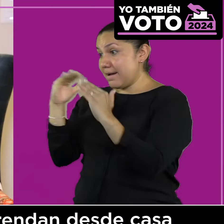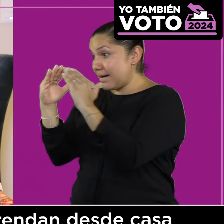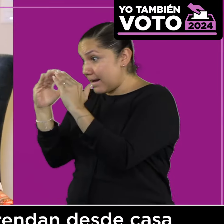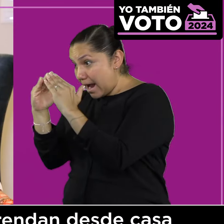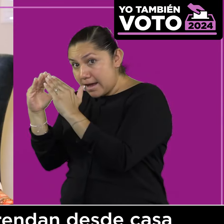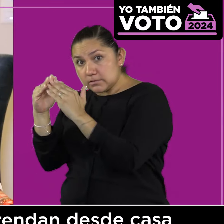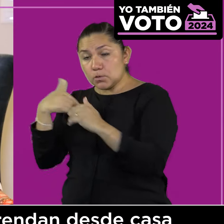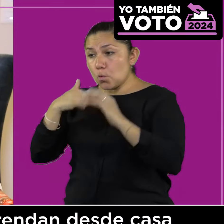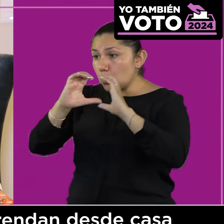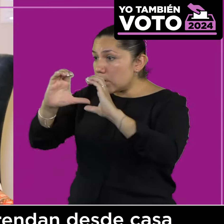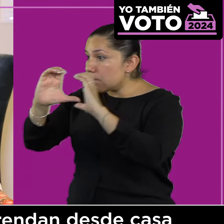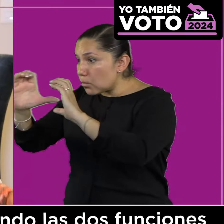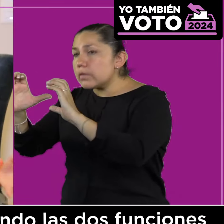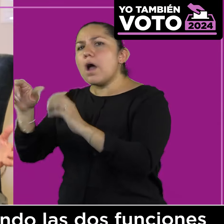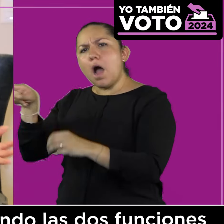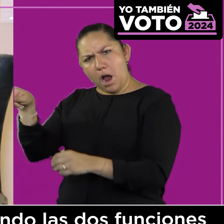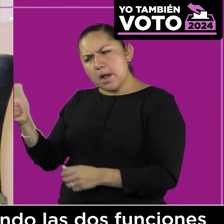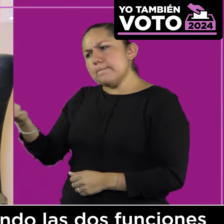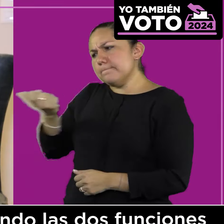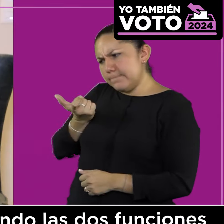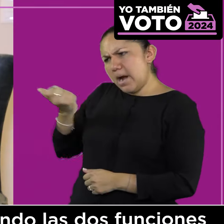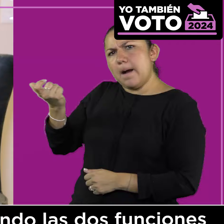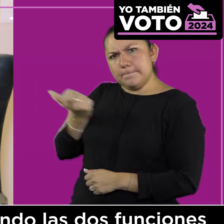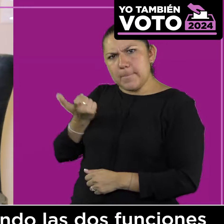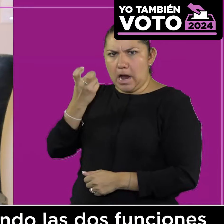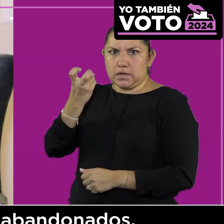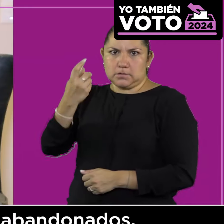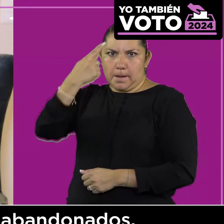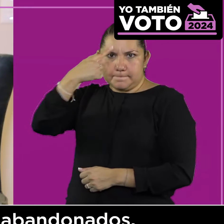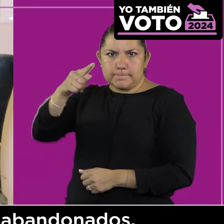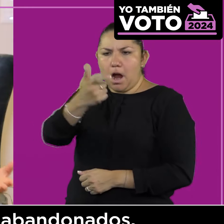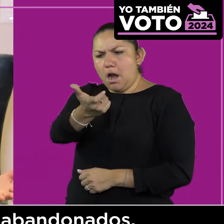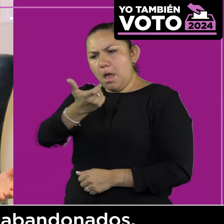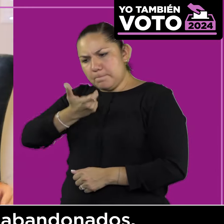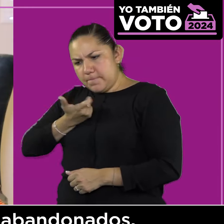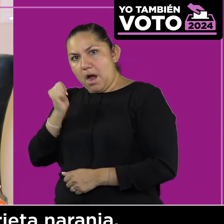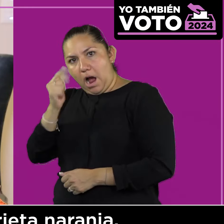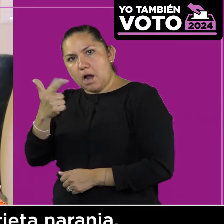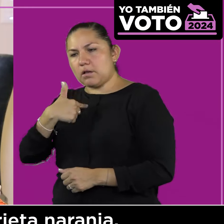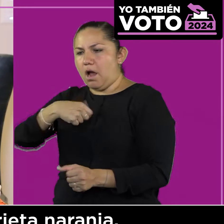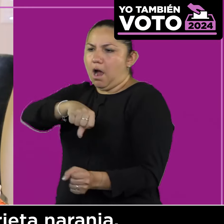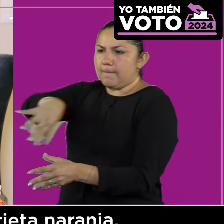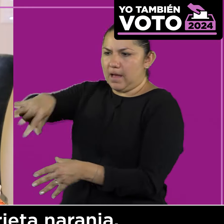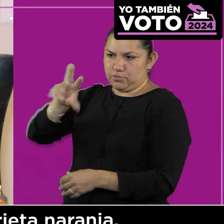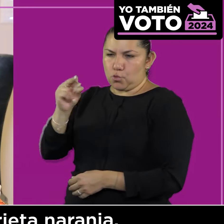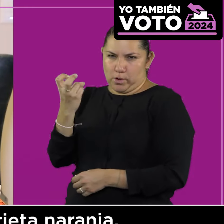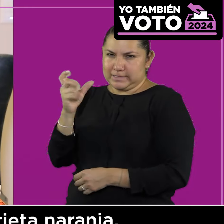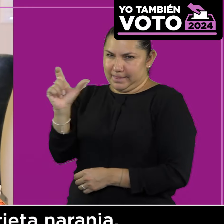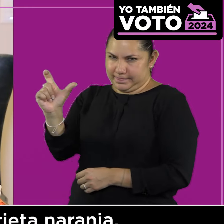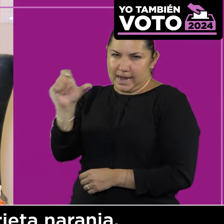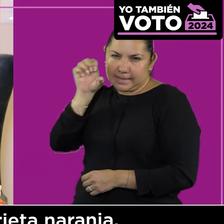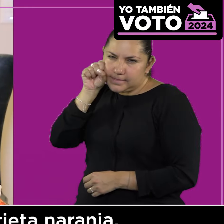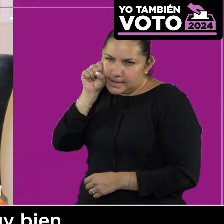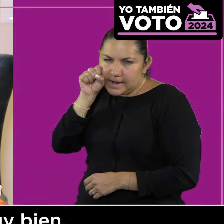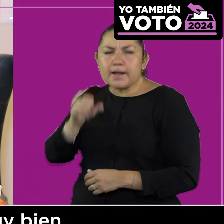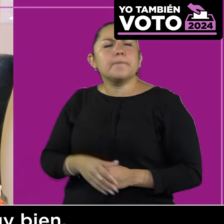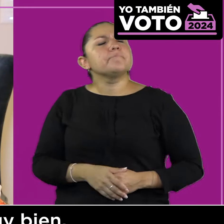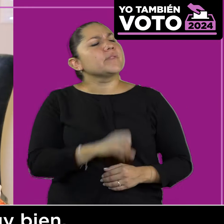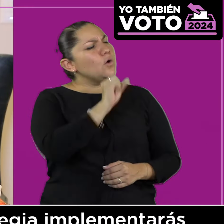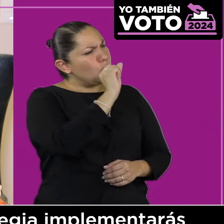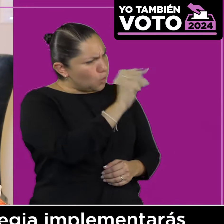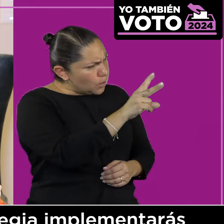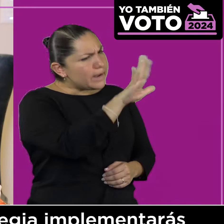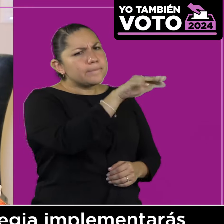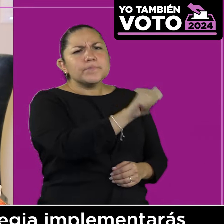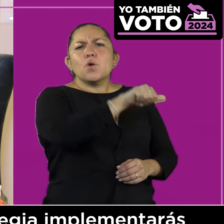económico es para que emprendan desde casa y puedan estar haciendo las dos funciones y no dejarlos abandonados Ese es mi la tarjeta naranja es muy